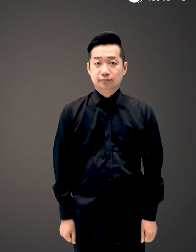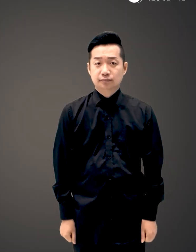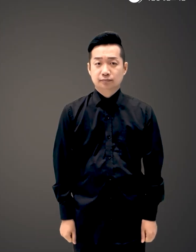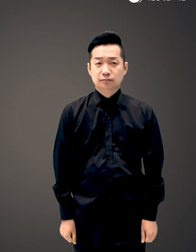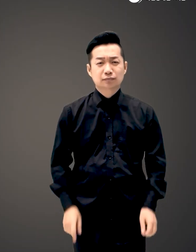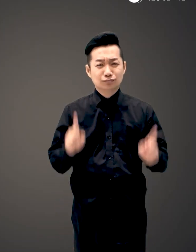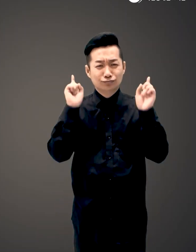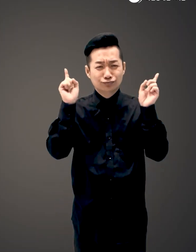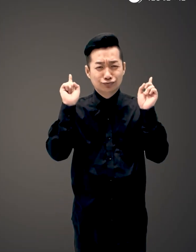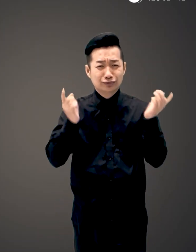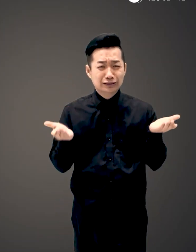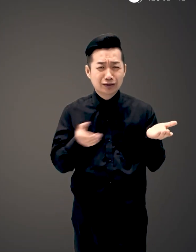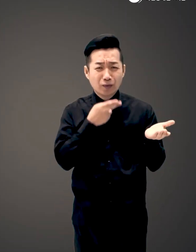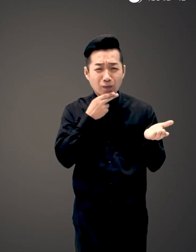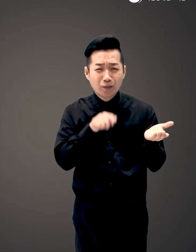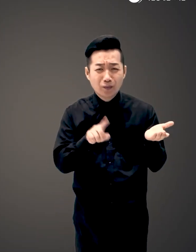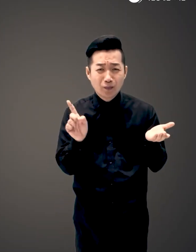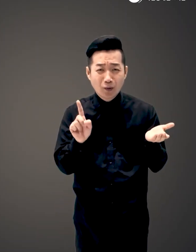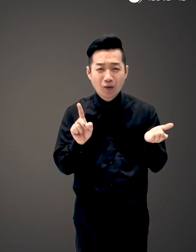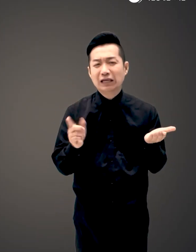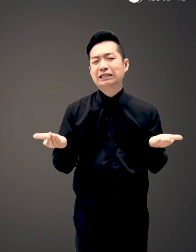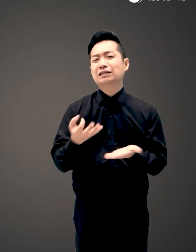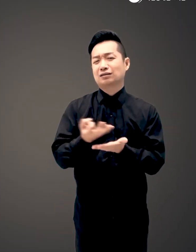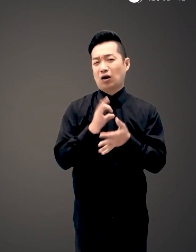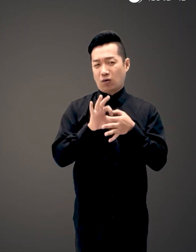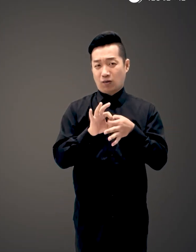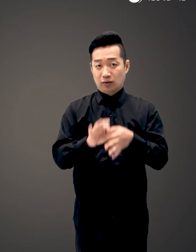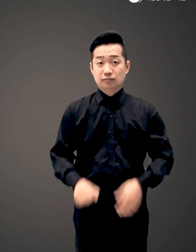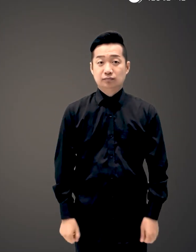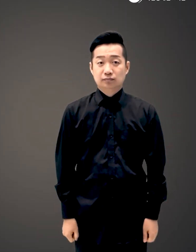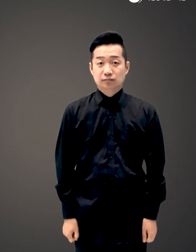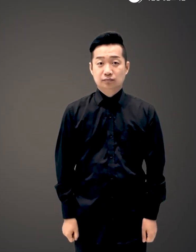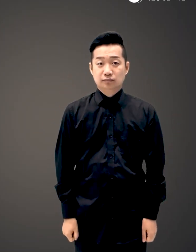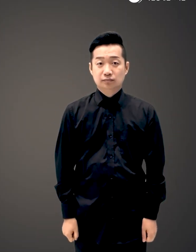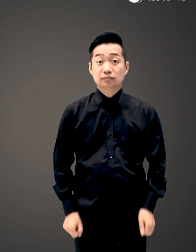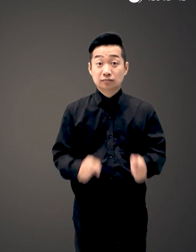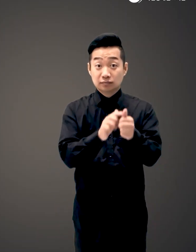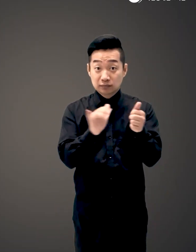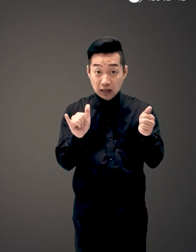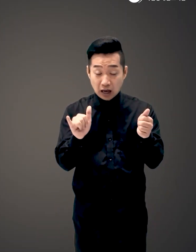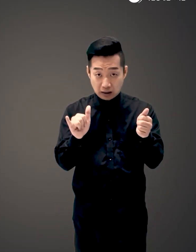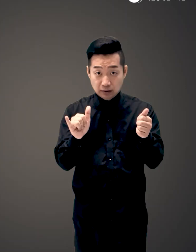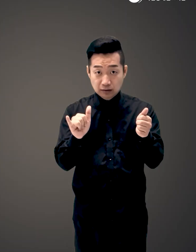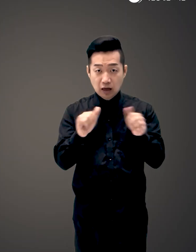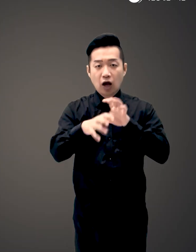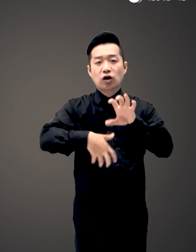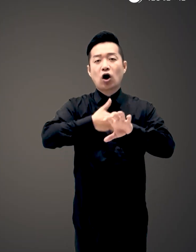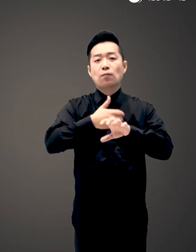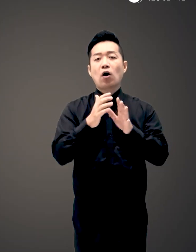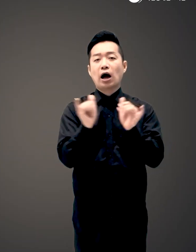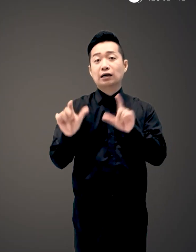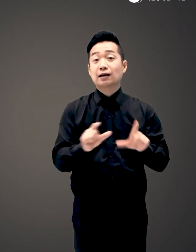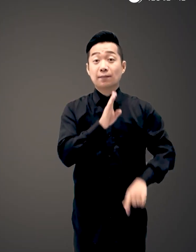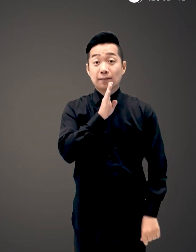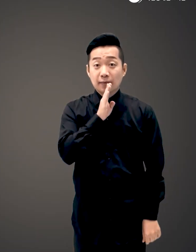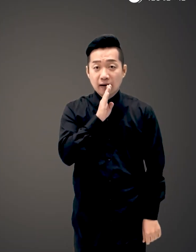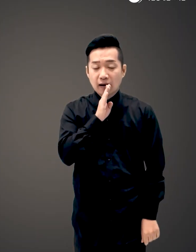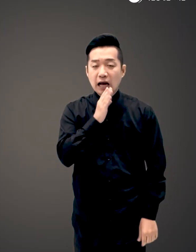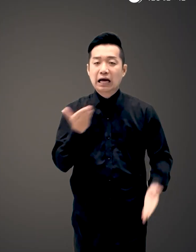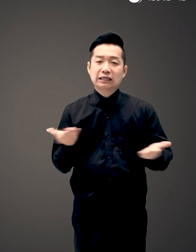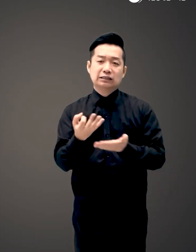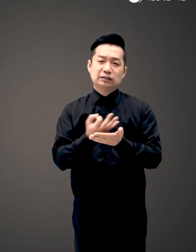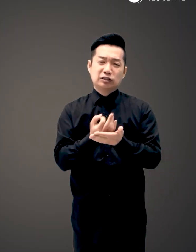그리고 무직이라는 것은 생업을 말하는 것입니다. 이 사람 이분은 혁명가로서 살았지만